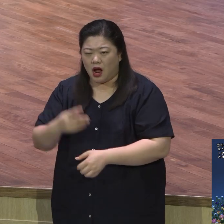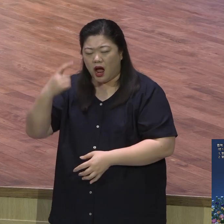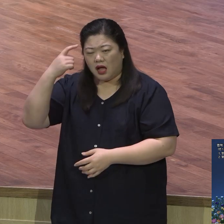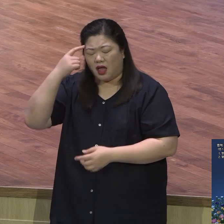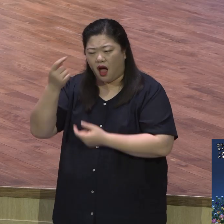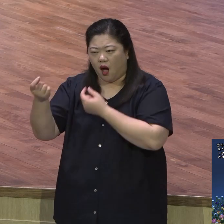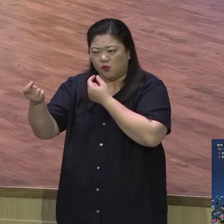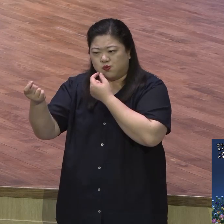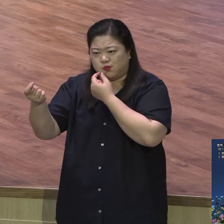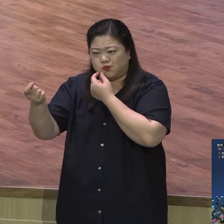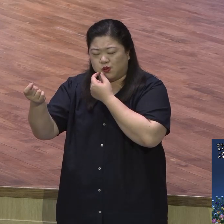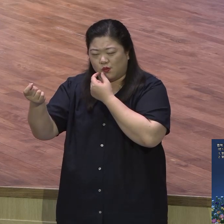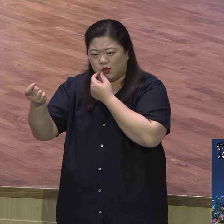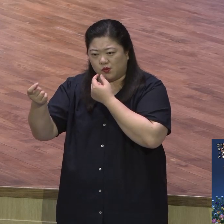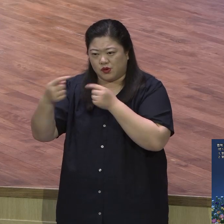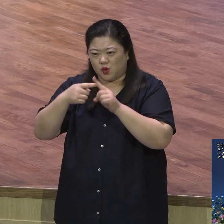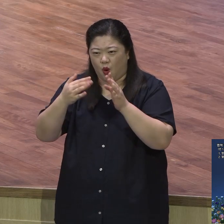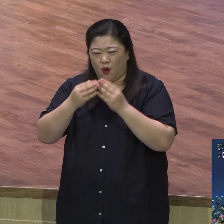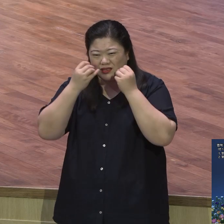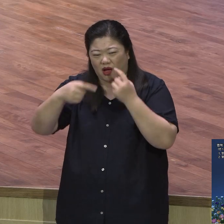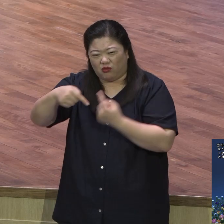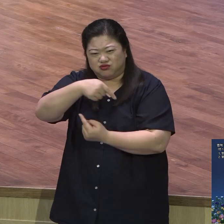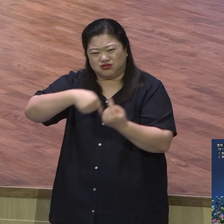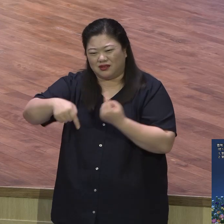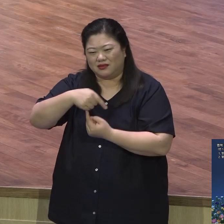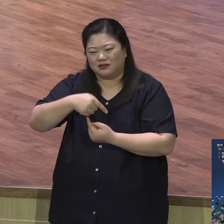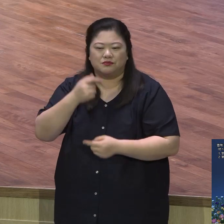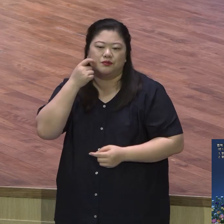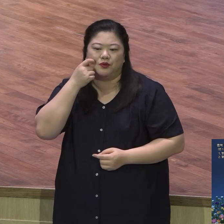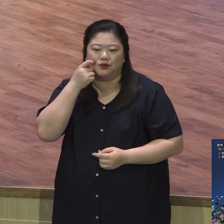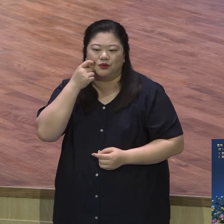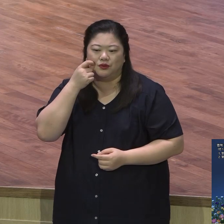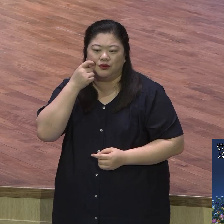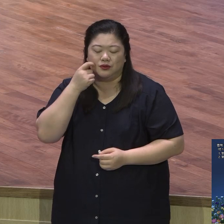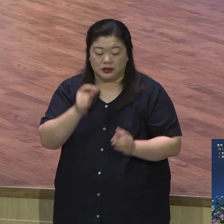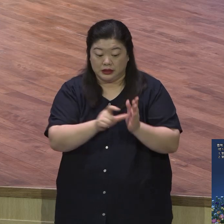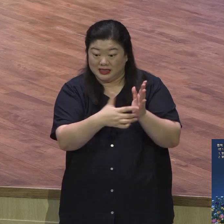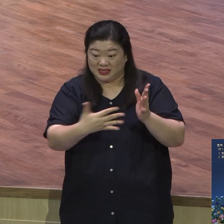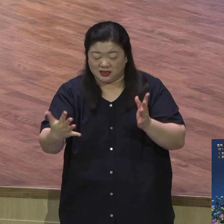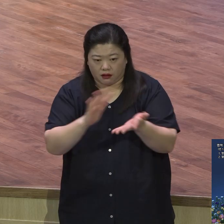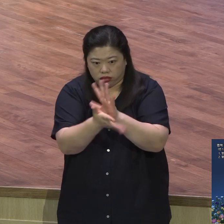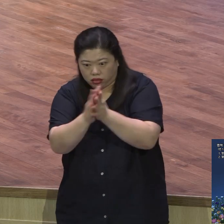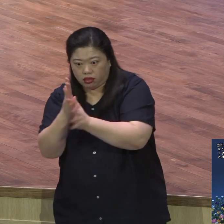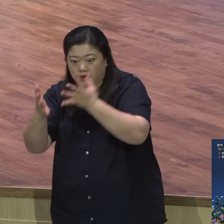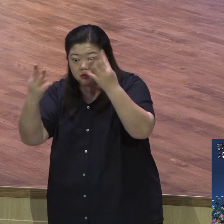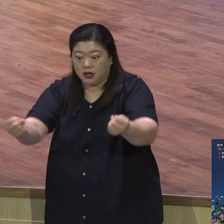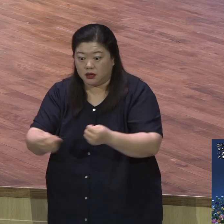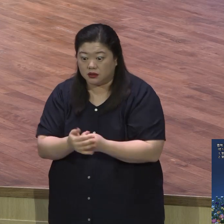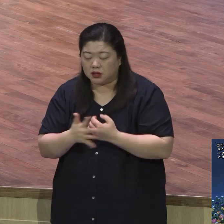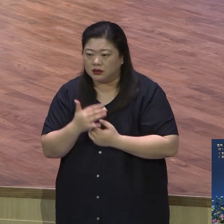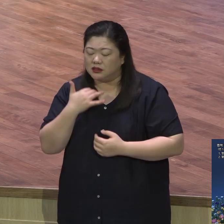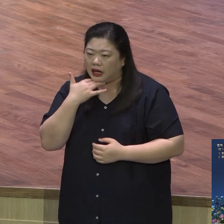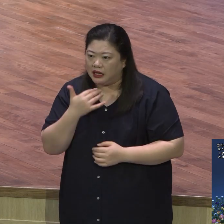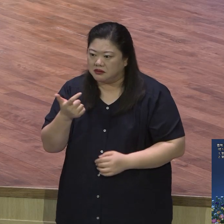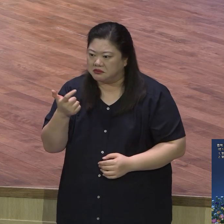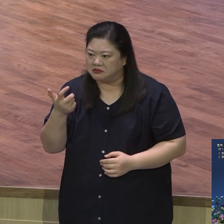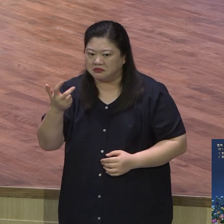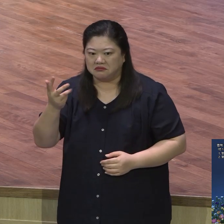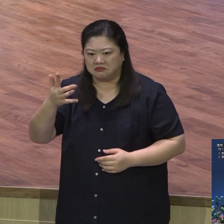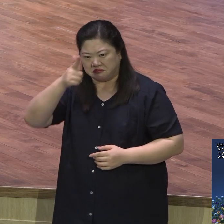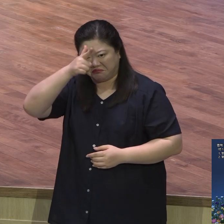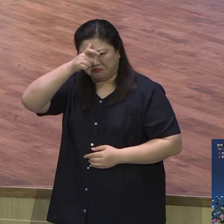할 수 없어요 영적인 흐름이 빨리 바뀌어져야 돼요 안 그러면 이 시대의 영적 싸움 이길 수가 없다고요 그러니까